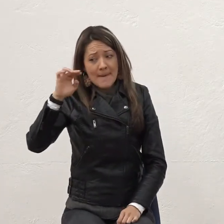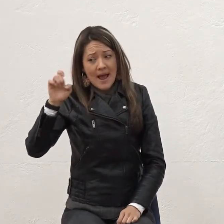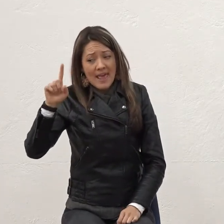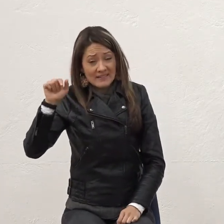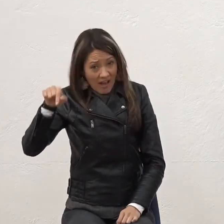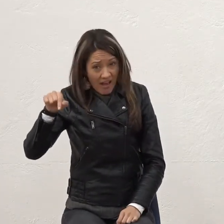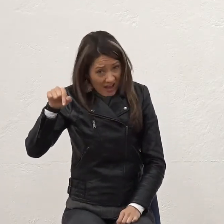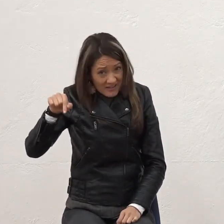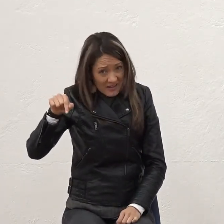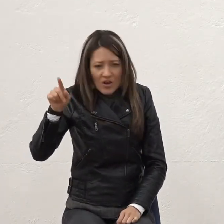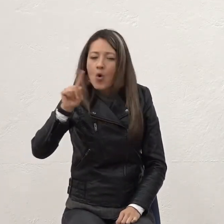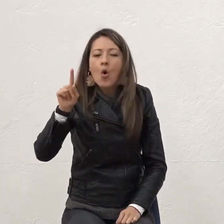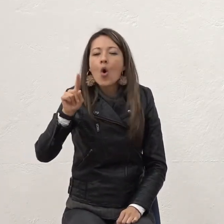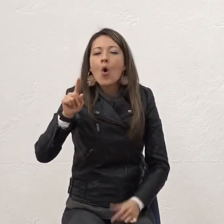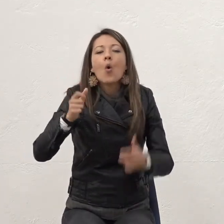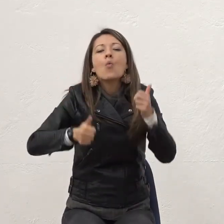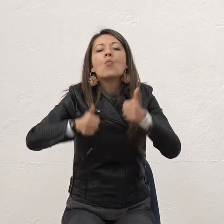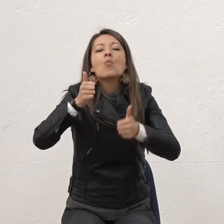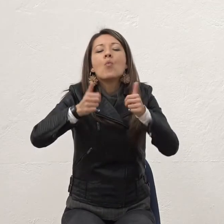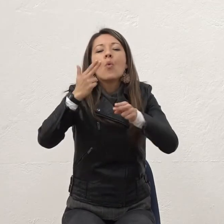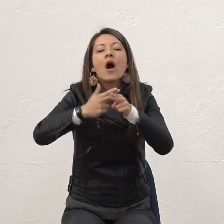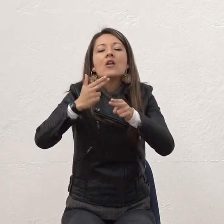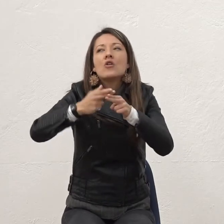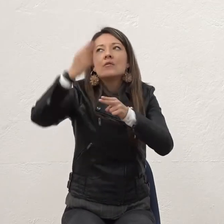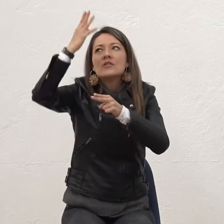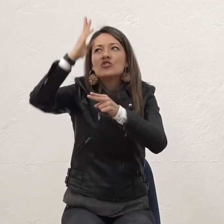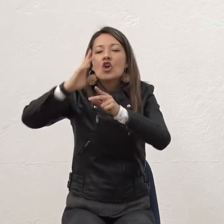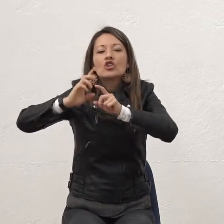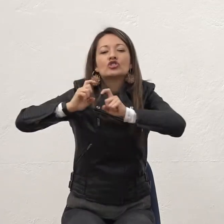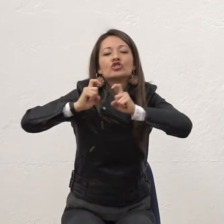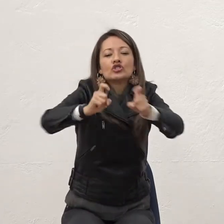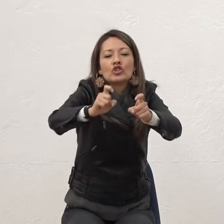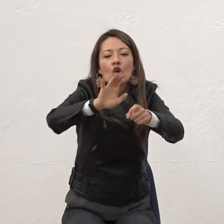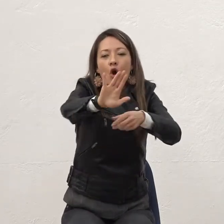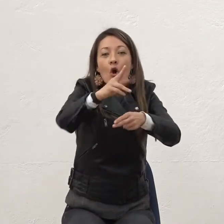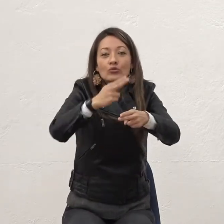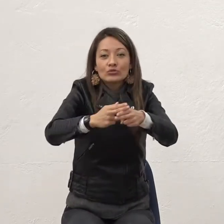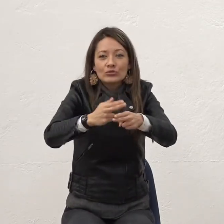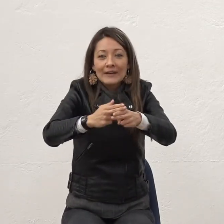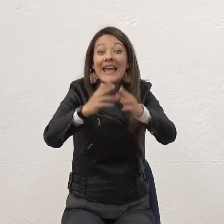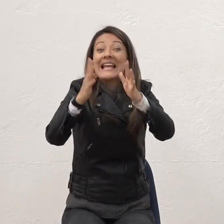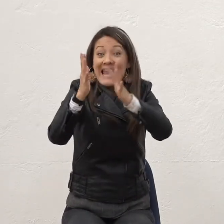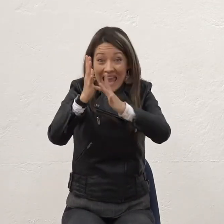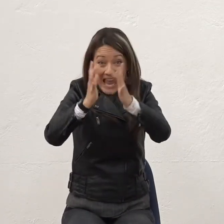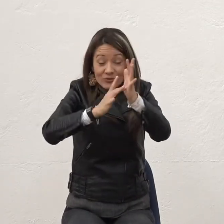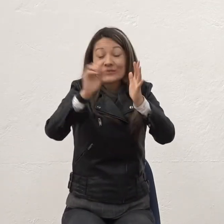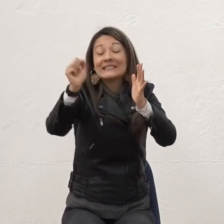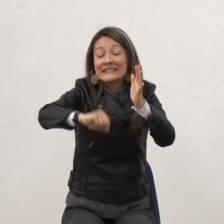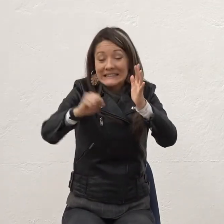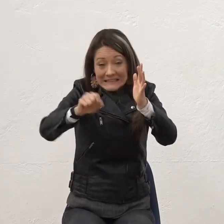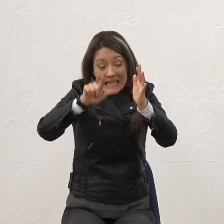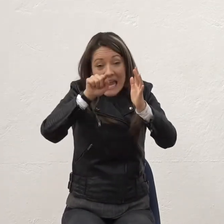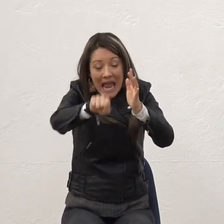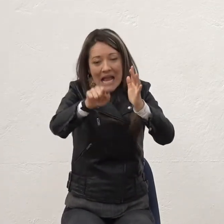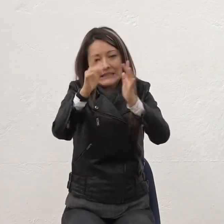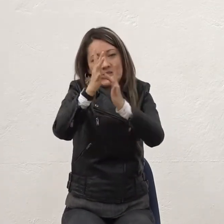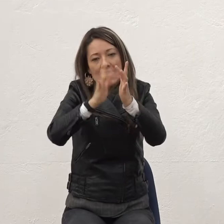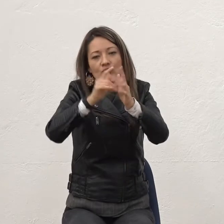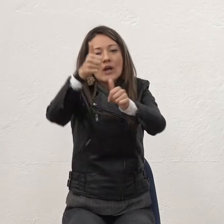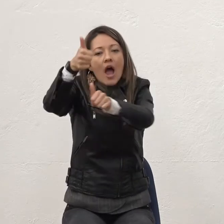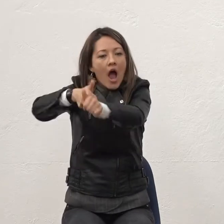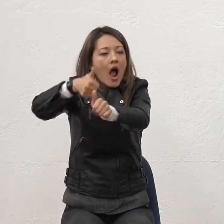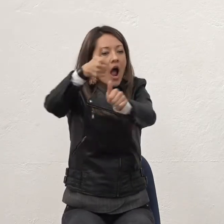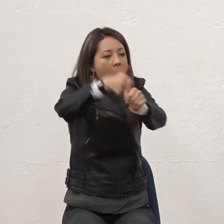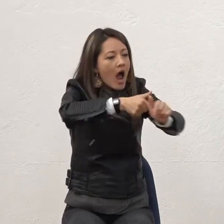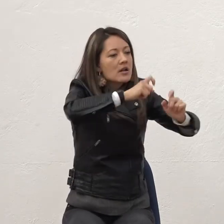nombre. ¿Qué nombre le dio el Padre? Bien, Jesús. Ese es el nombre que Dios nos